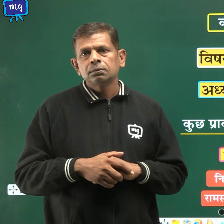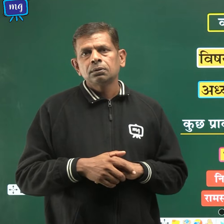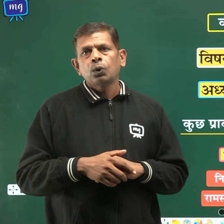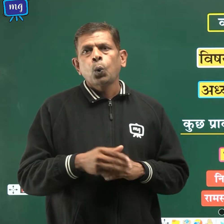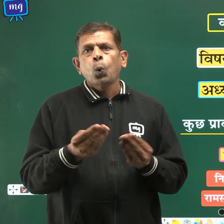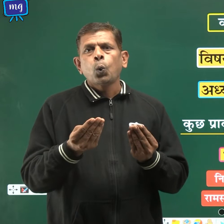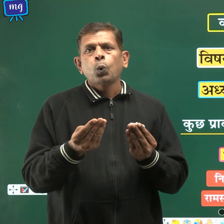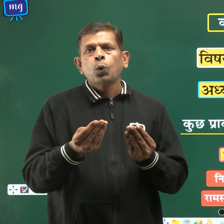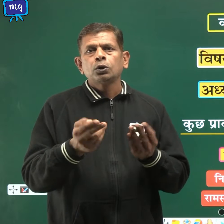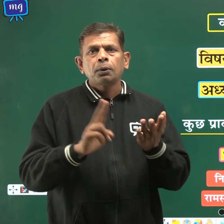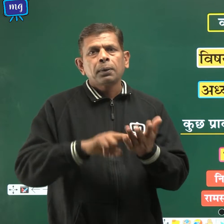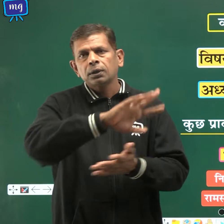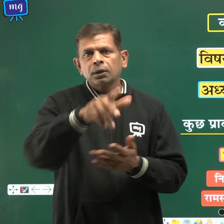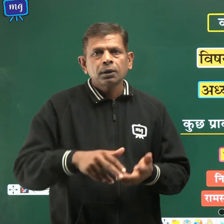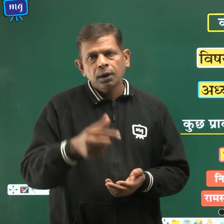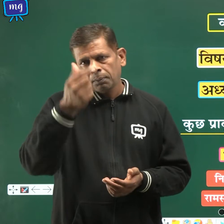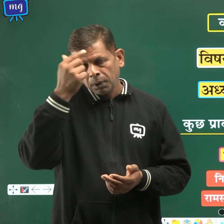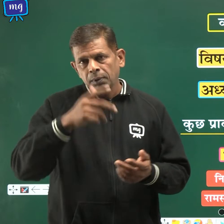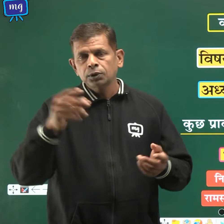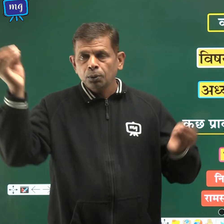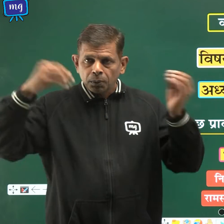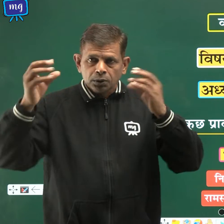कुछ प्राकृतिक परिघटनाएं,